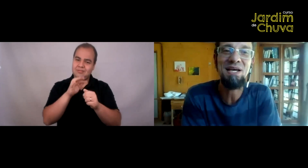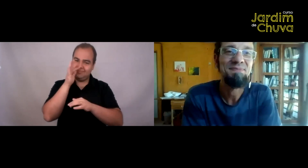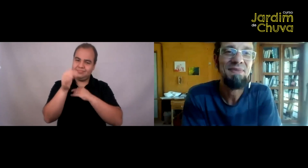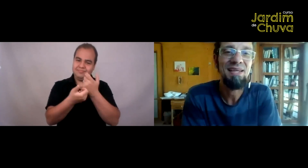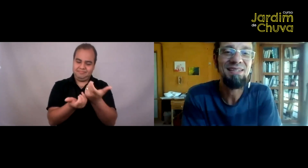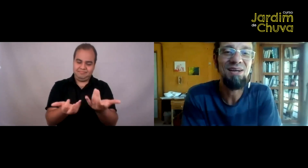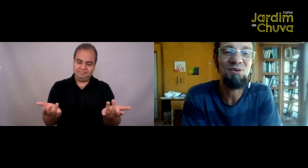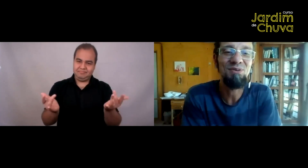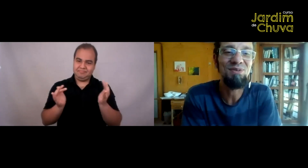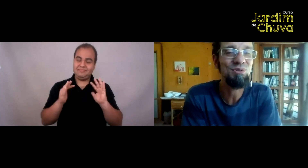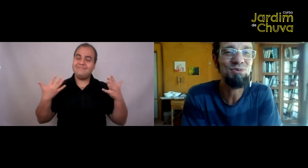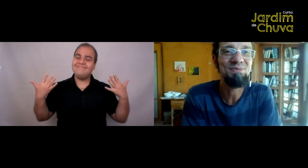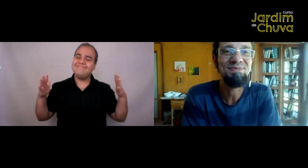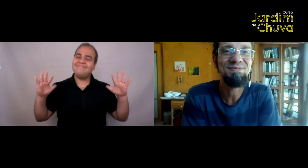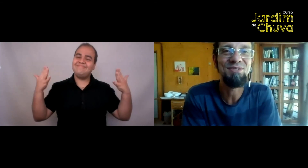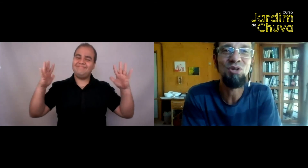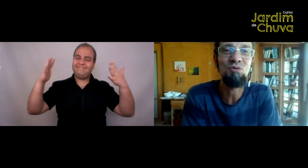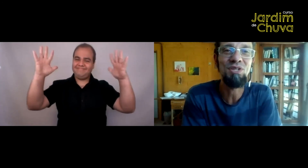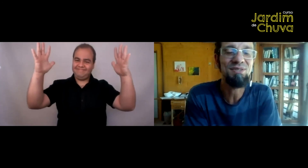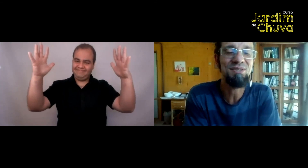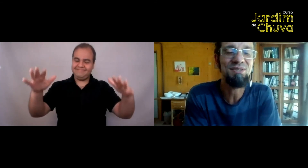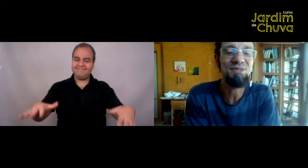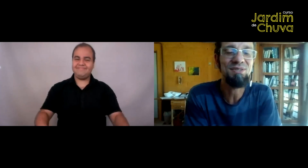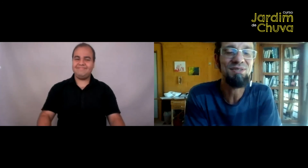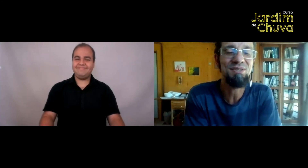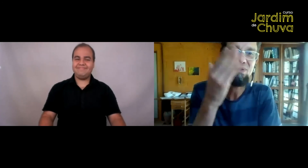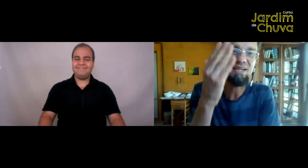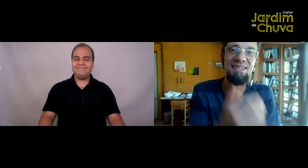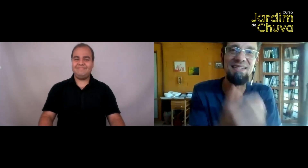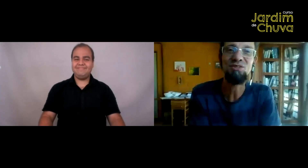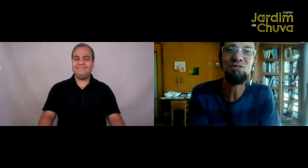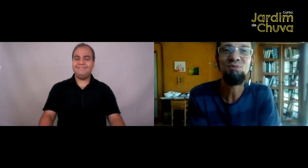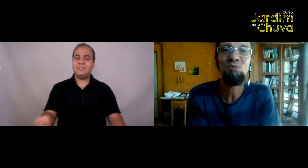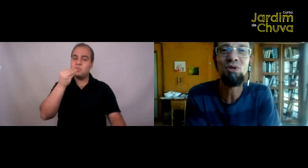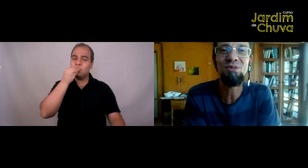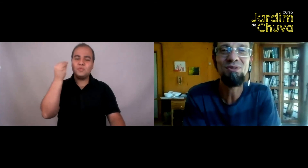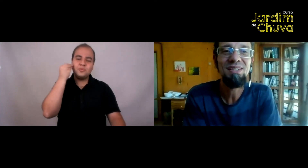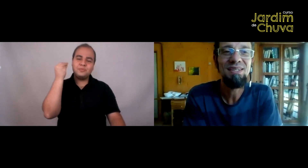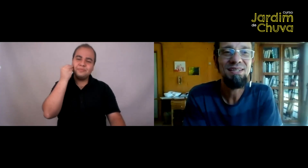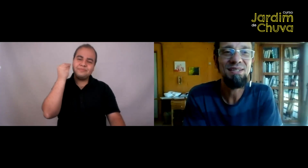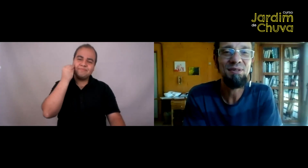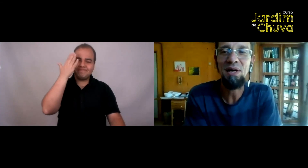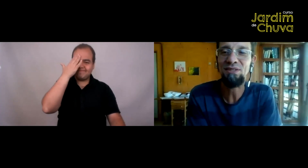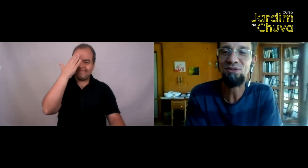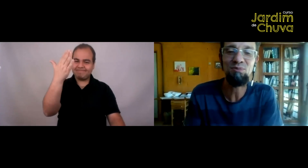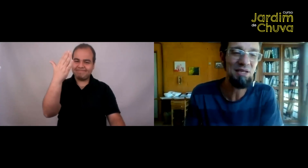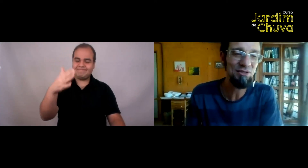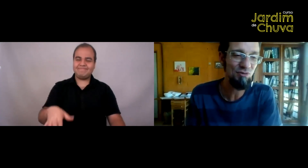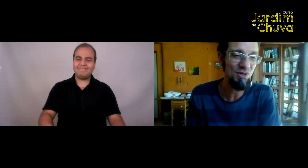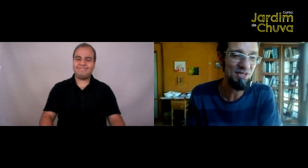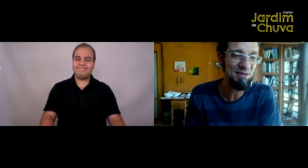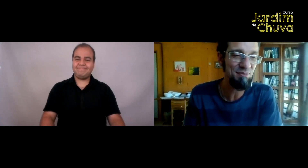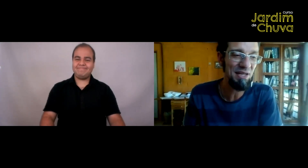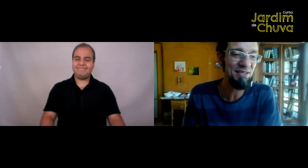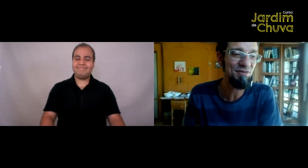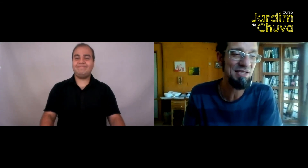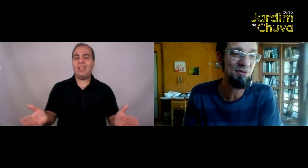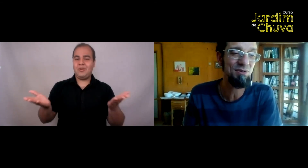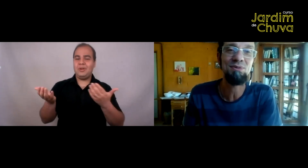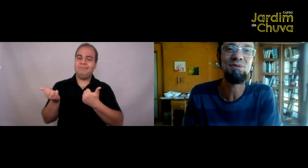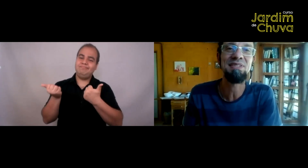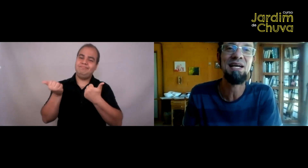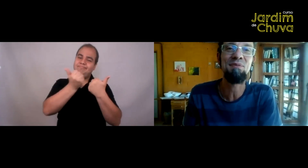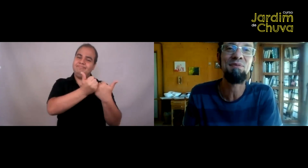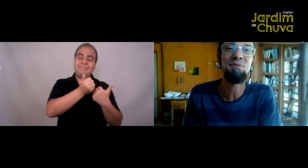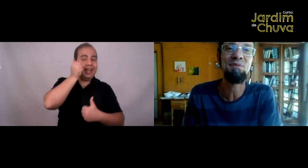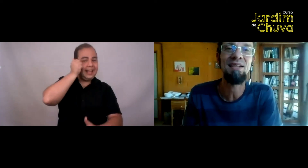celebração. Então, eu, de novo, gente, agradeço muito e passo a voz aí para a Adri fazer